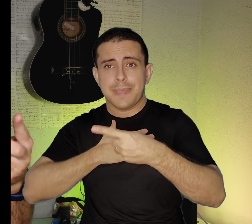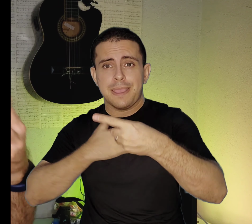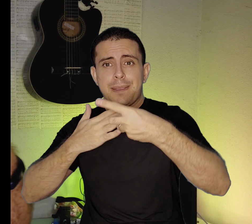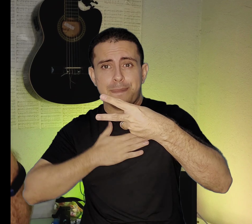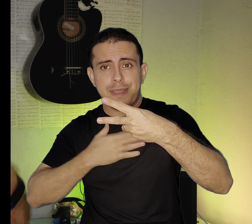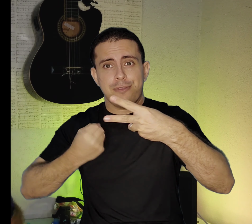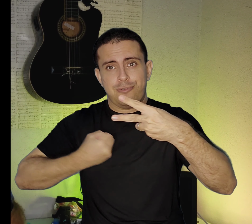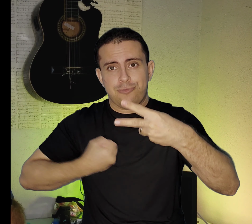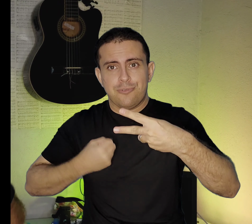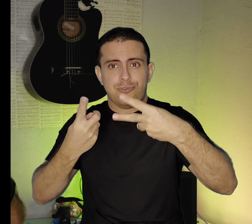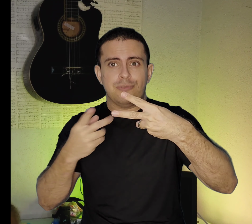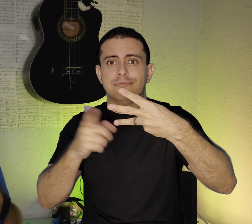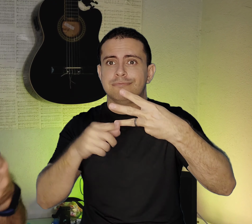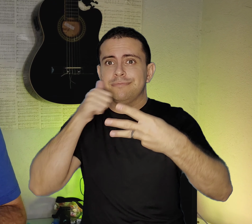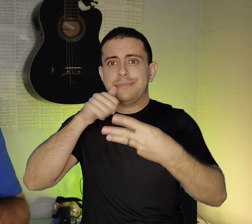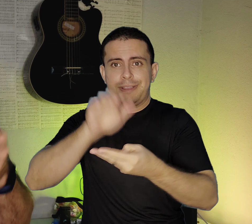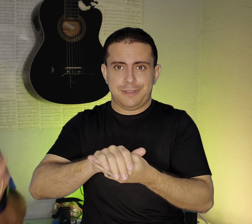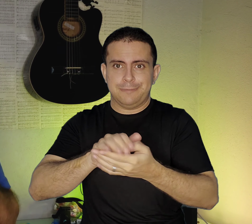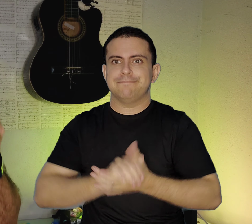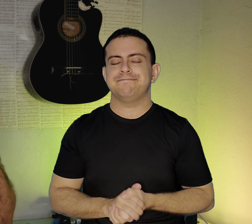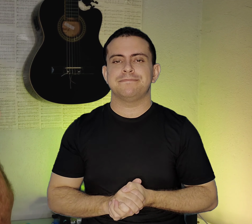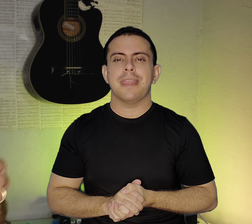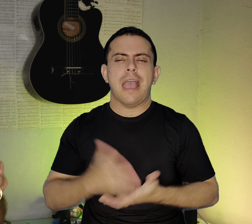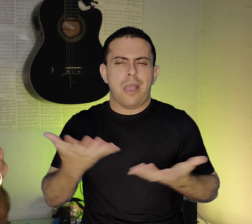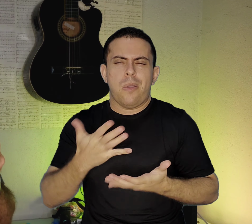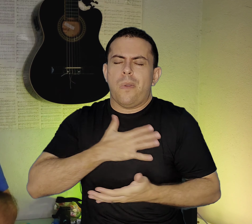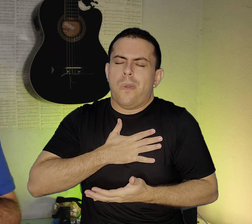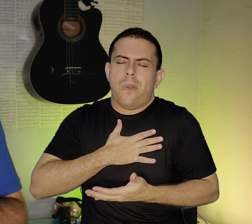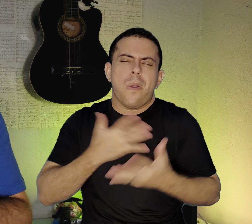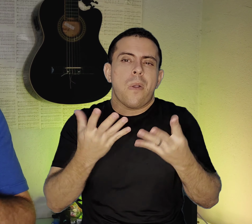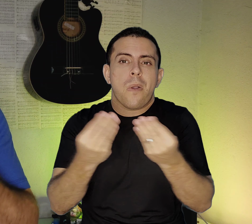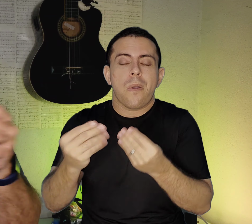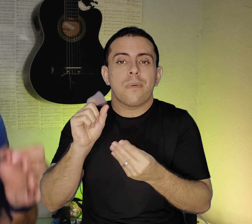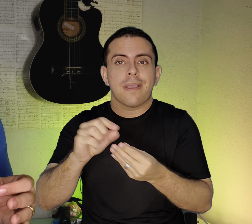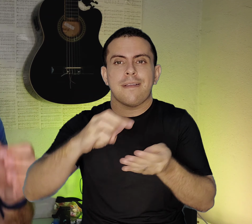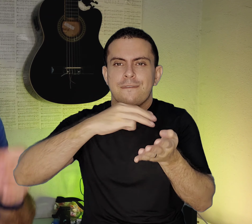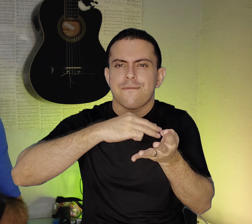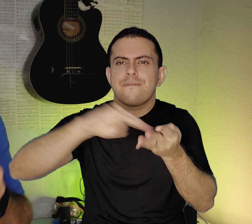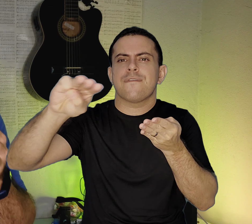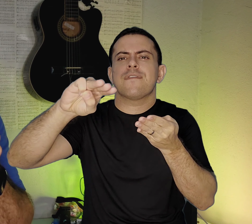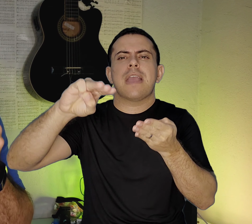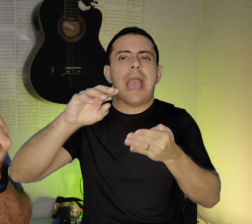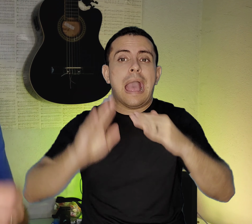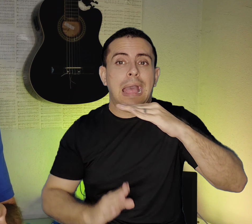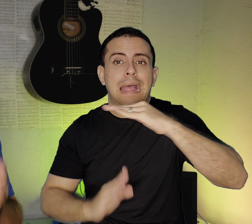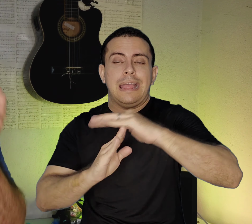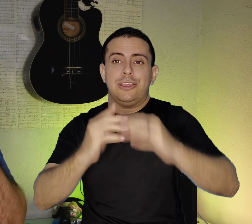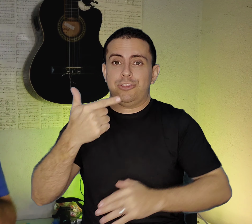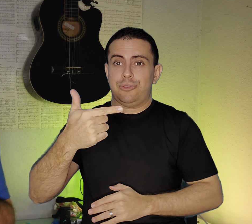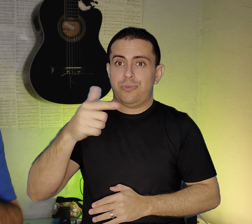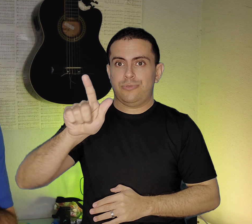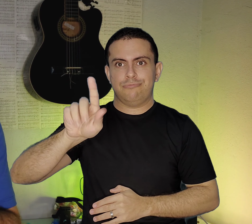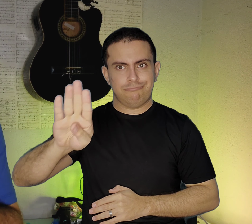contas minhas E a conta da minha esposa Essa eu gosto muito Que é você poder mandar arquivos de até 2 GB